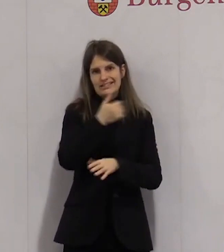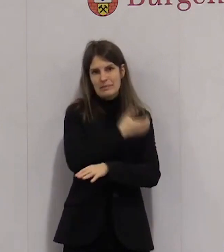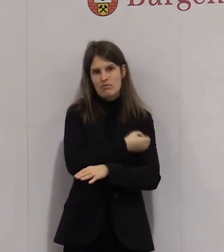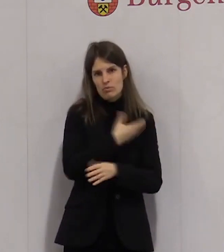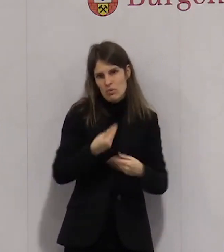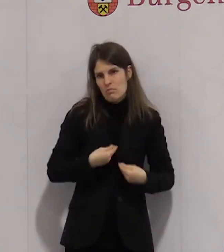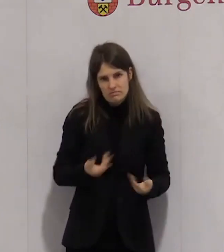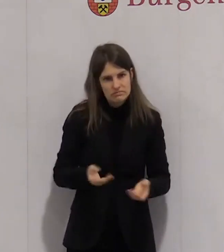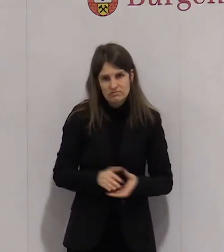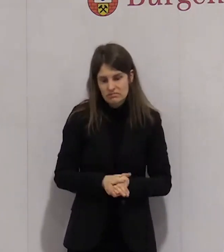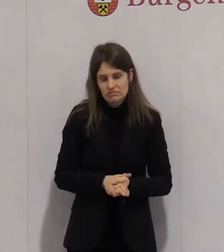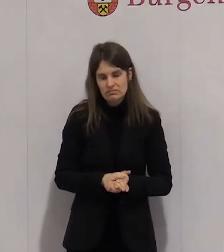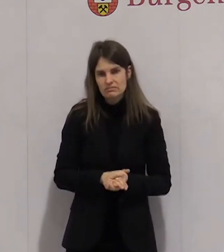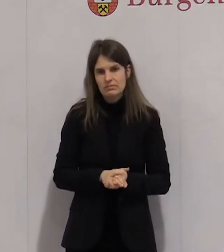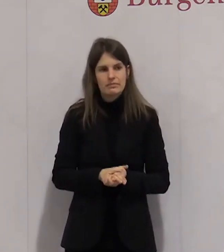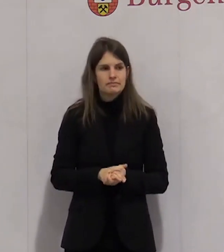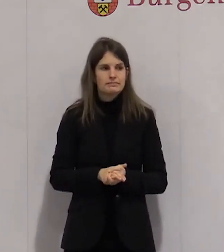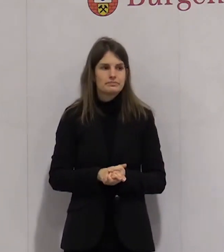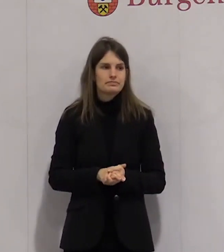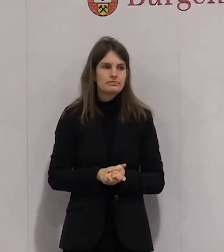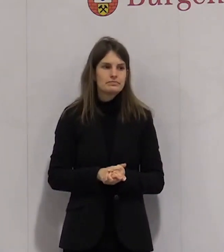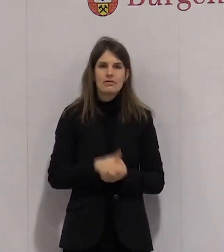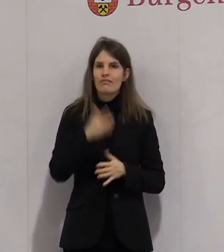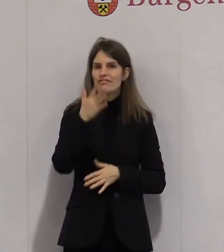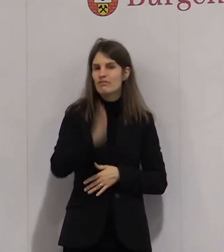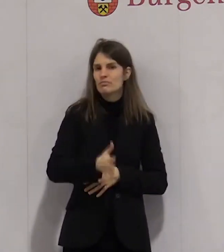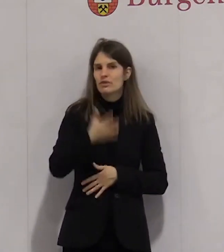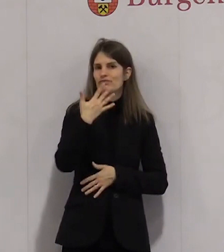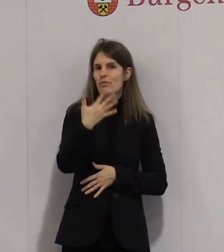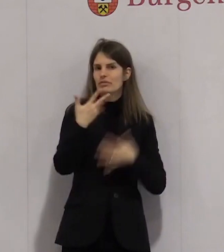halten was machen wir jetzt in 585